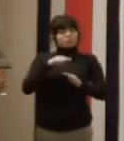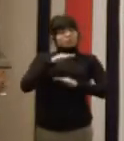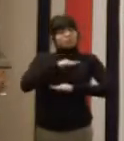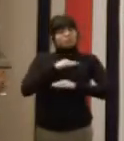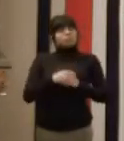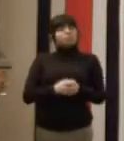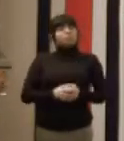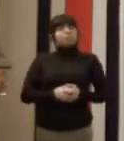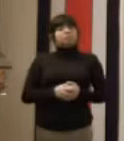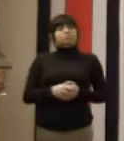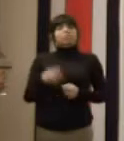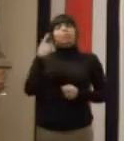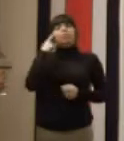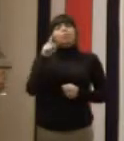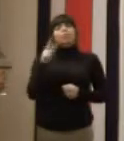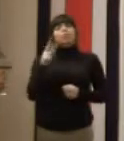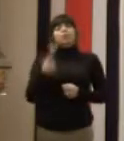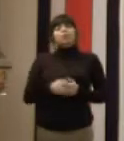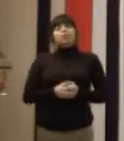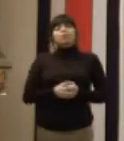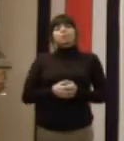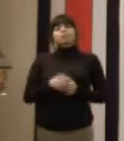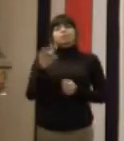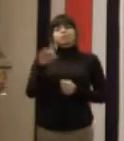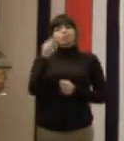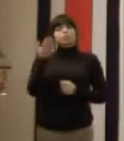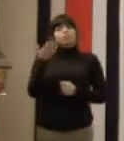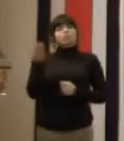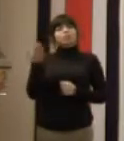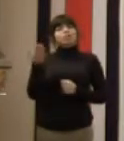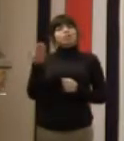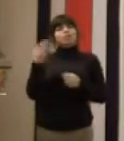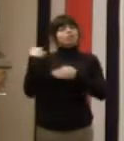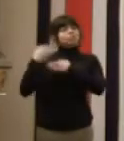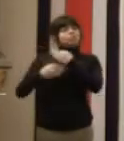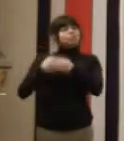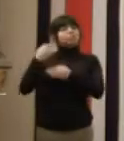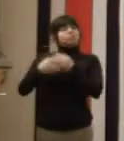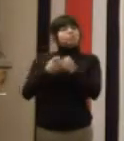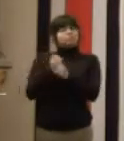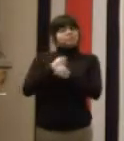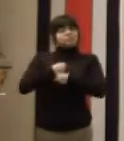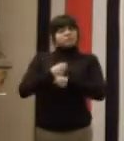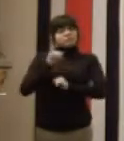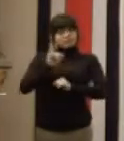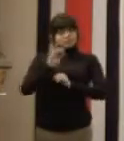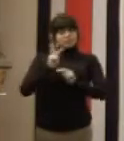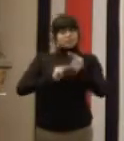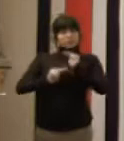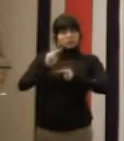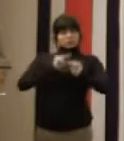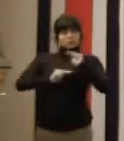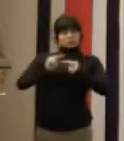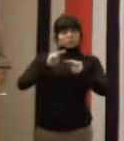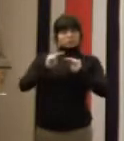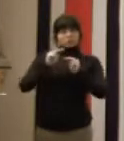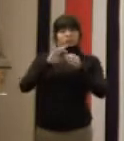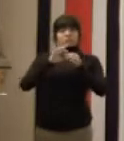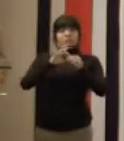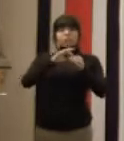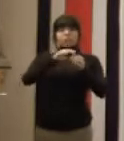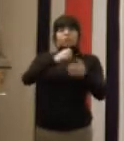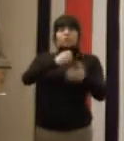complacencia por la manera en que se ha llevado a cabo la negociación del